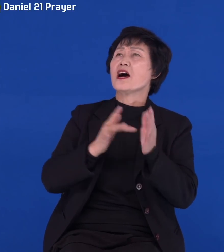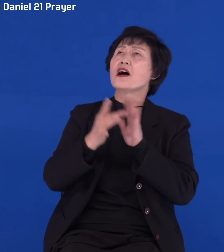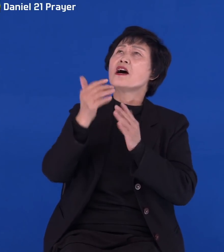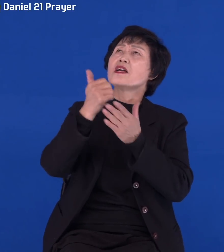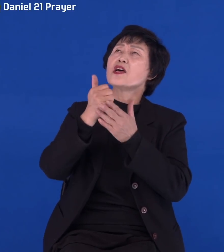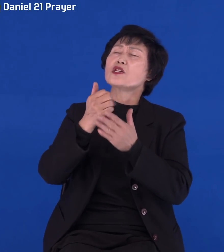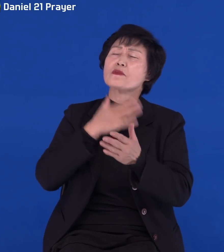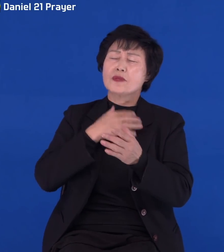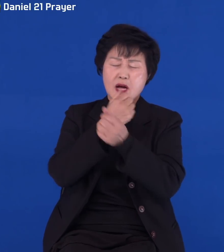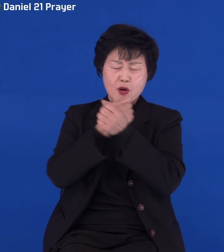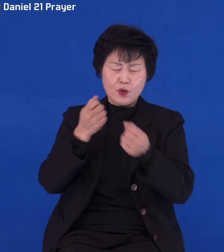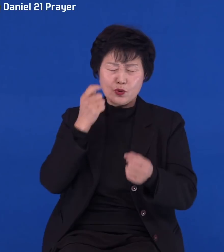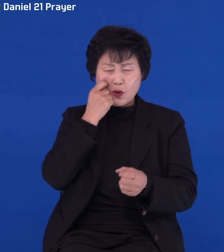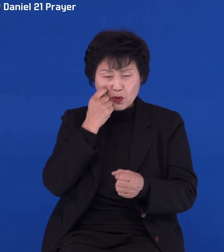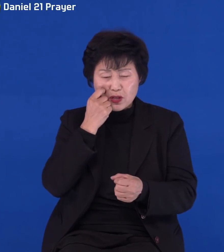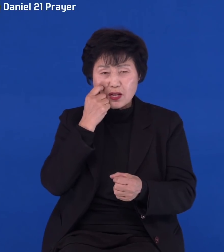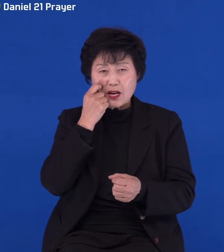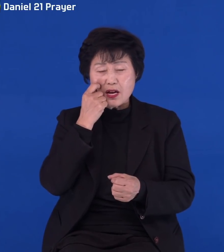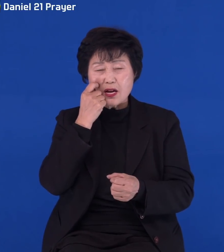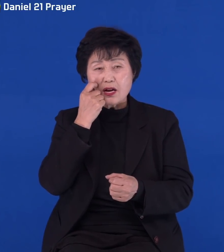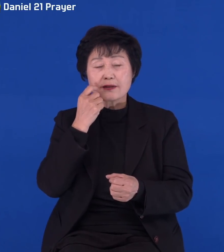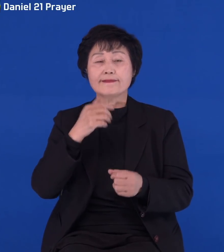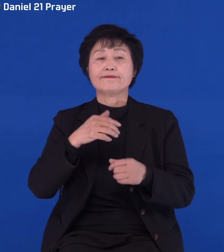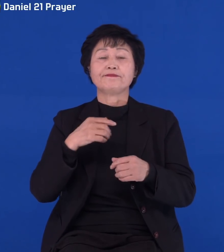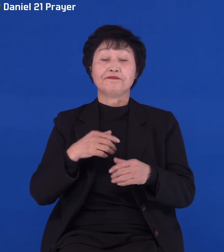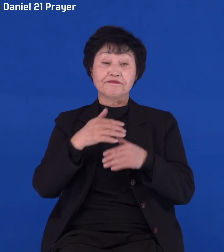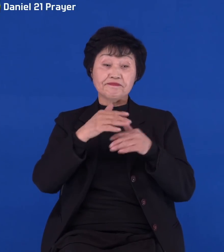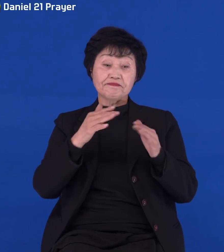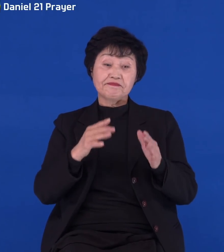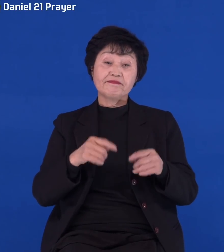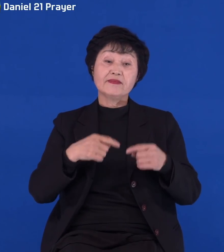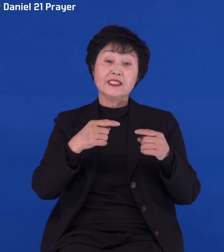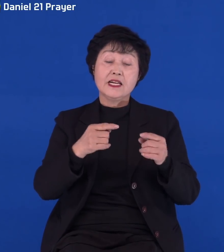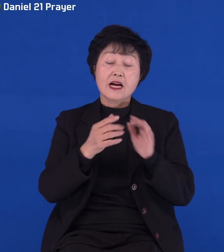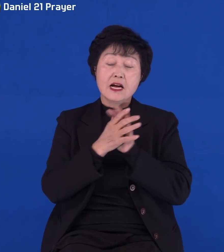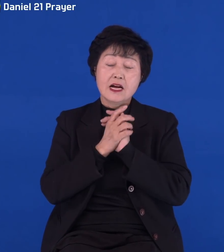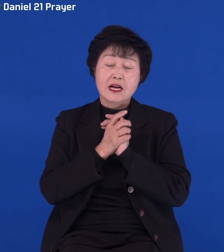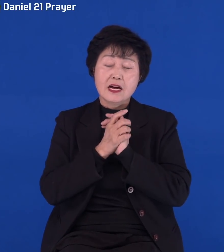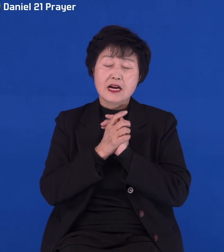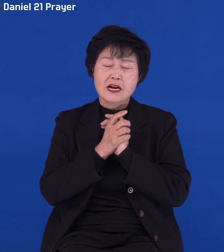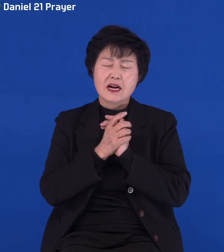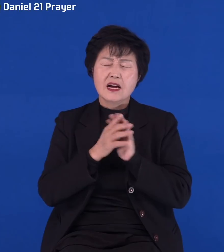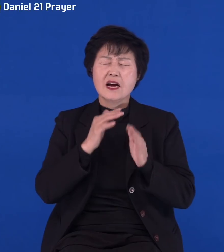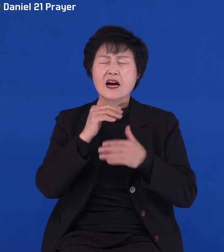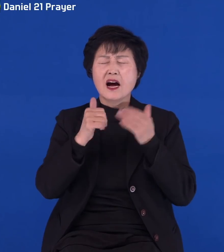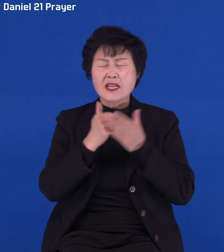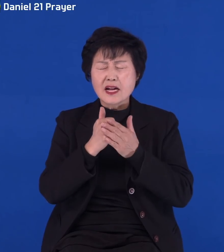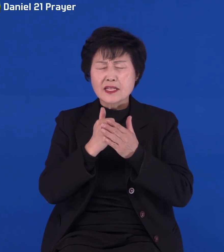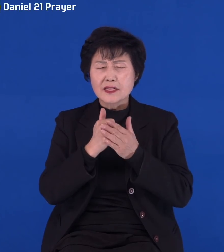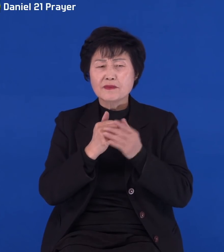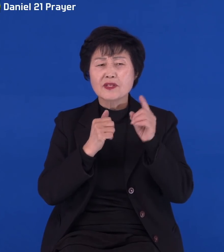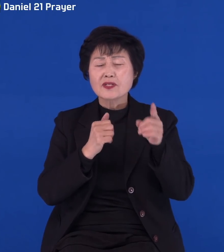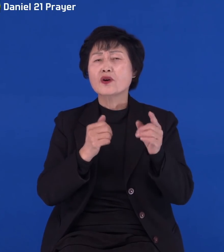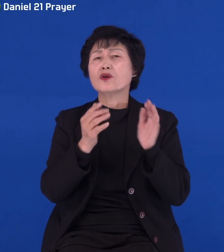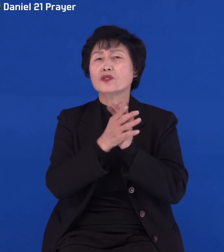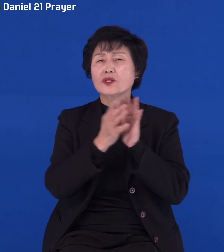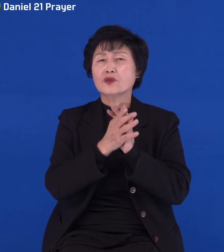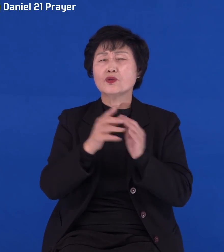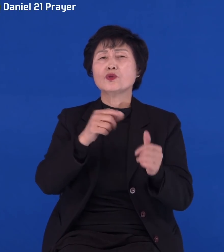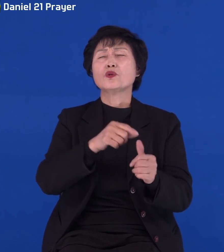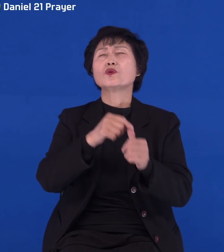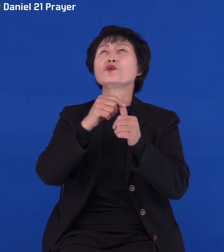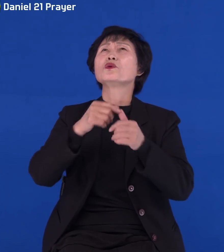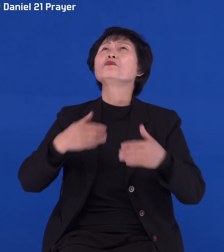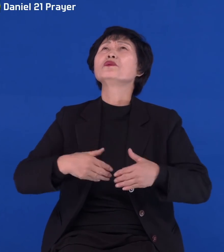방에 들어가서 저는 기도하기 시작합니다. 하나님 너무나 속상합니다. 저 친구 구원받아야 됩니다 라는데, 제 인생 처음으로 눈물을